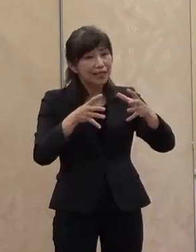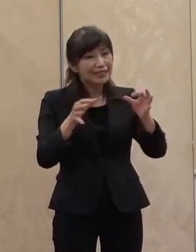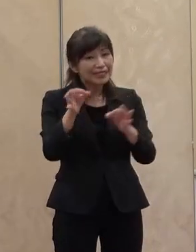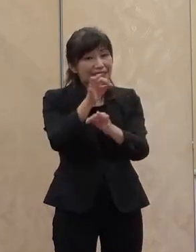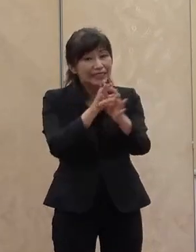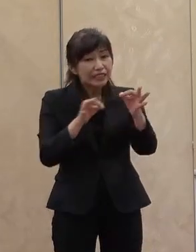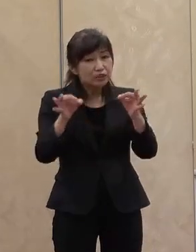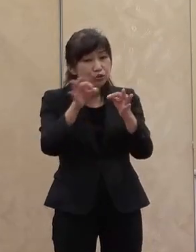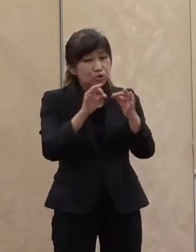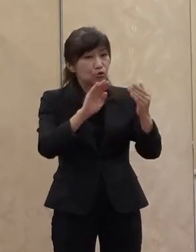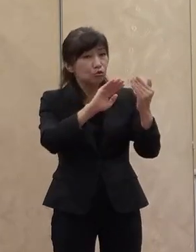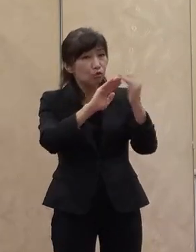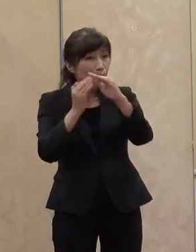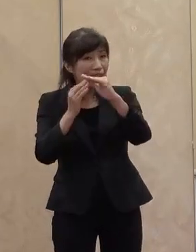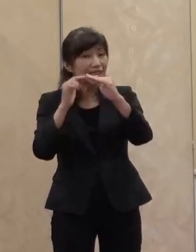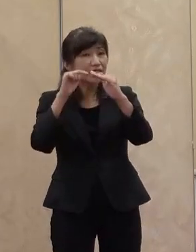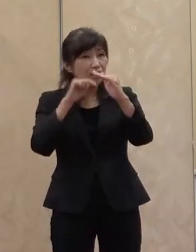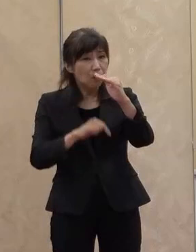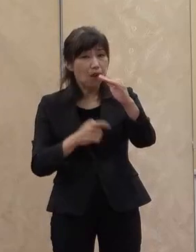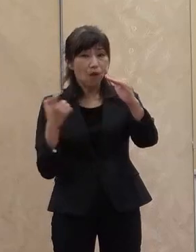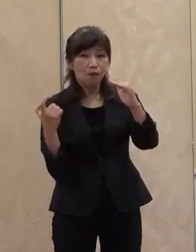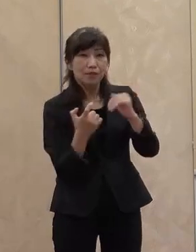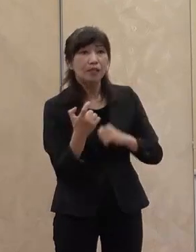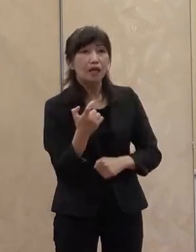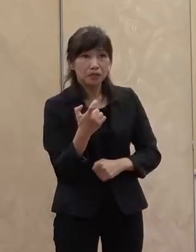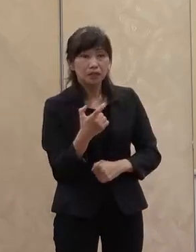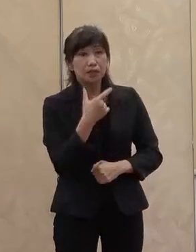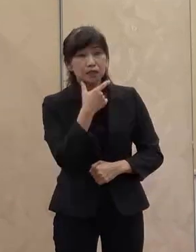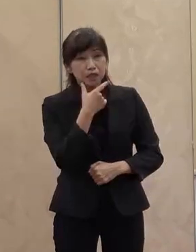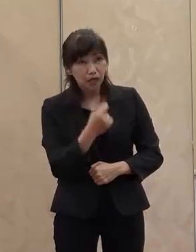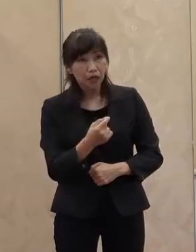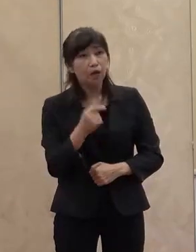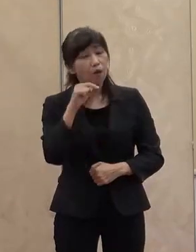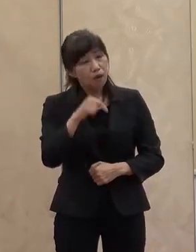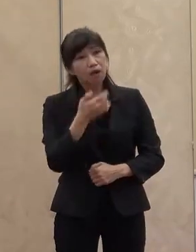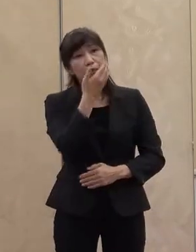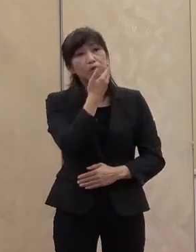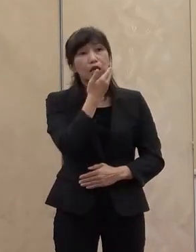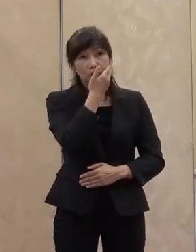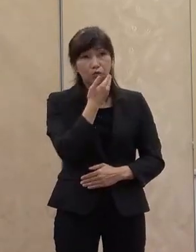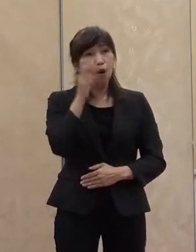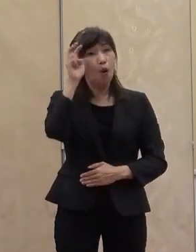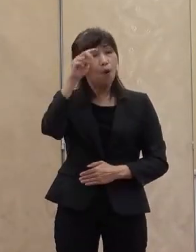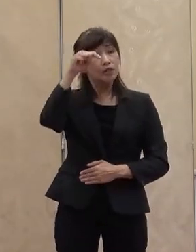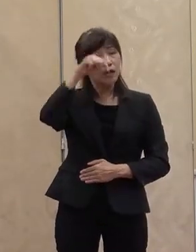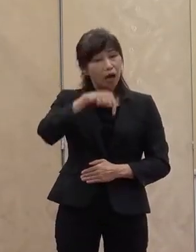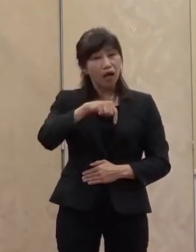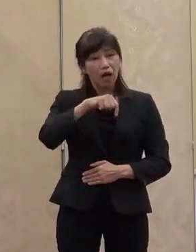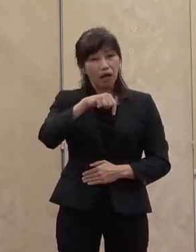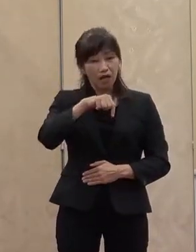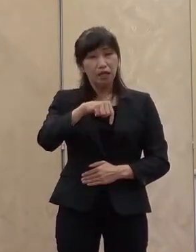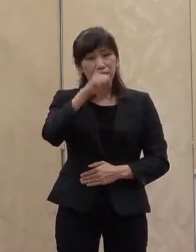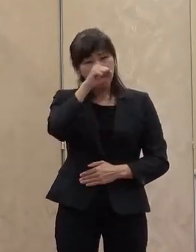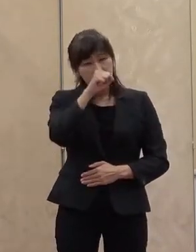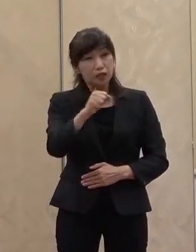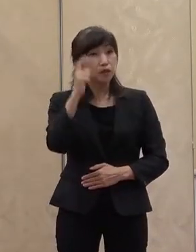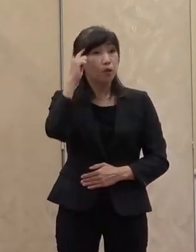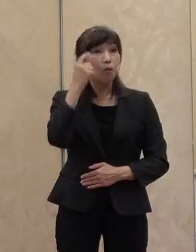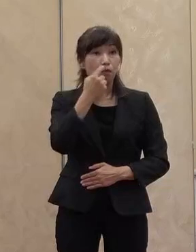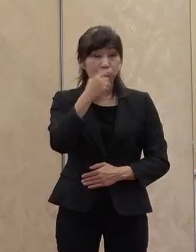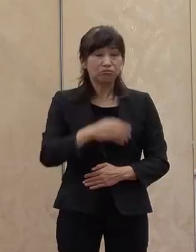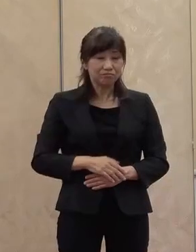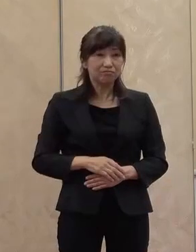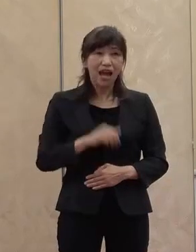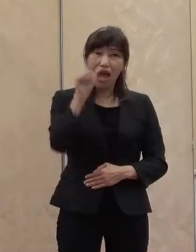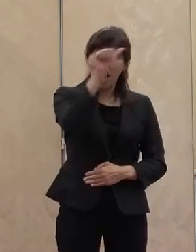立するというのは非常に重要なことだと思ってますし、大阪はそれにふさわしいと僕は思ってます。アジア